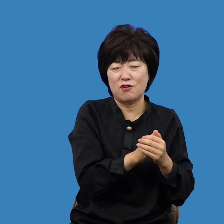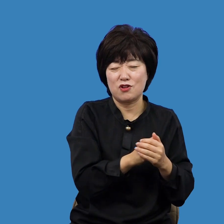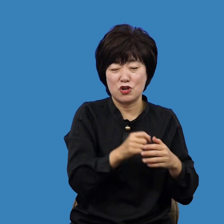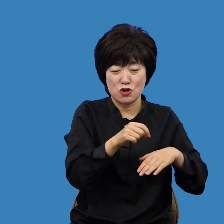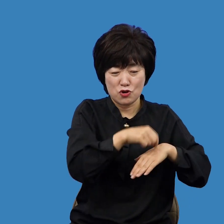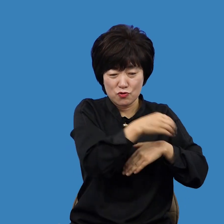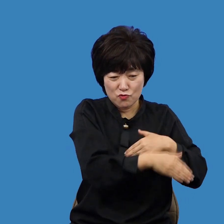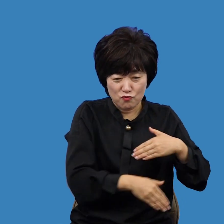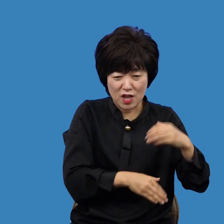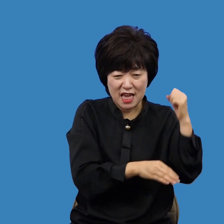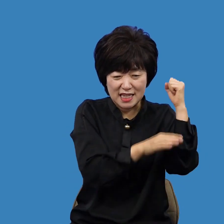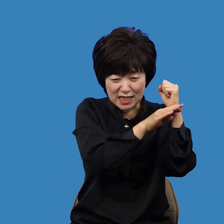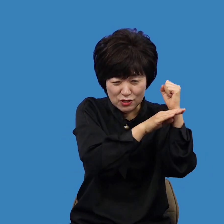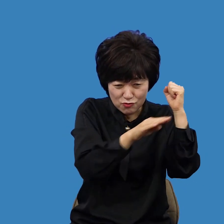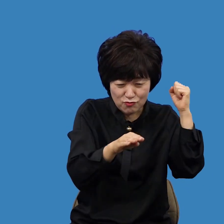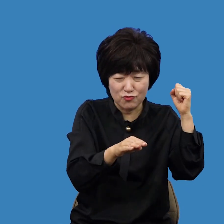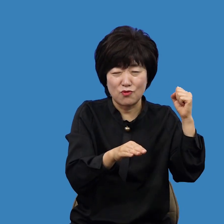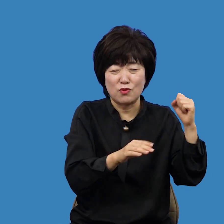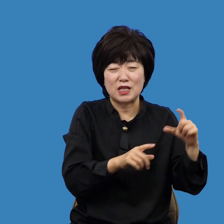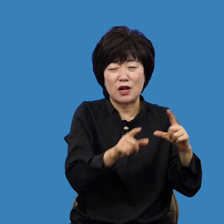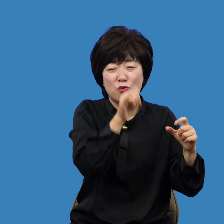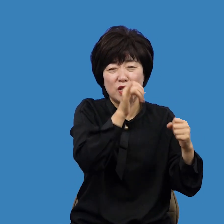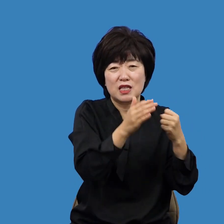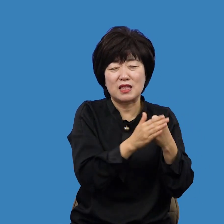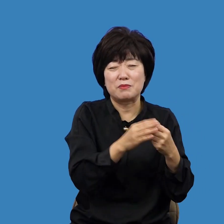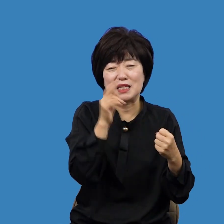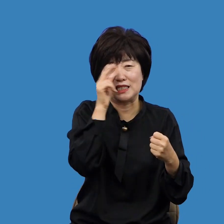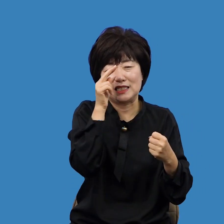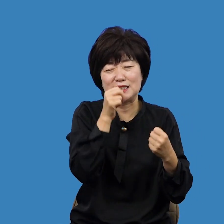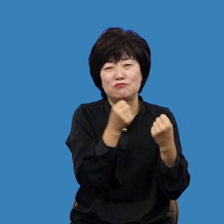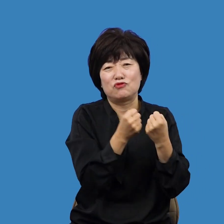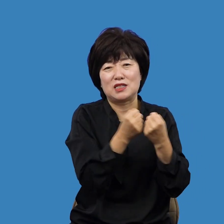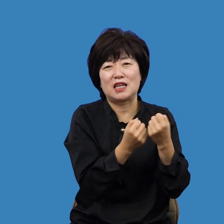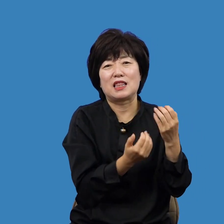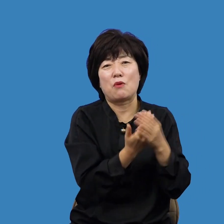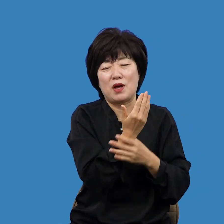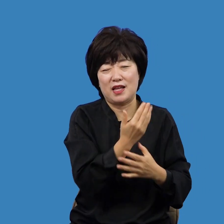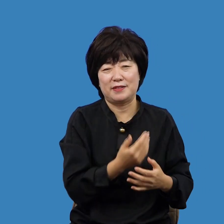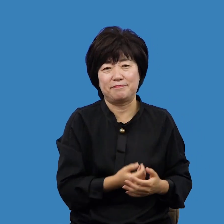속한 삶을 살고 있을 때 시기와 분쟁이 나타나는 거예요.